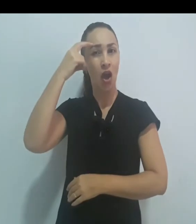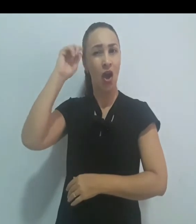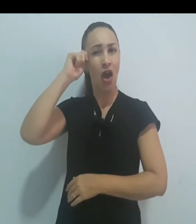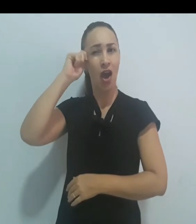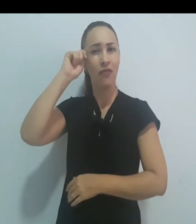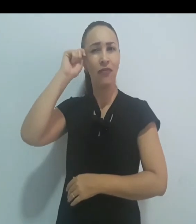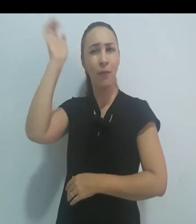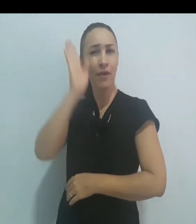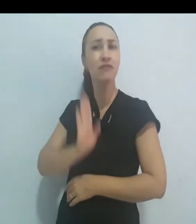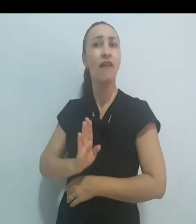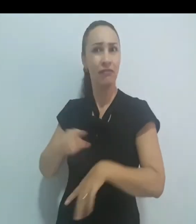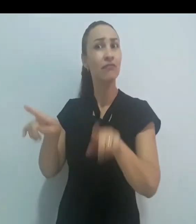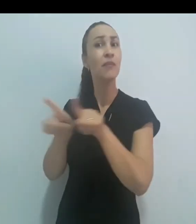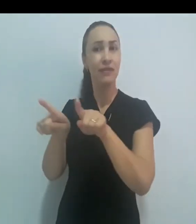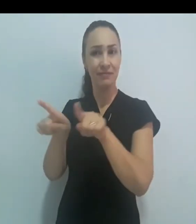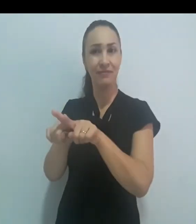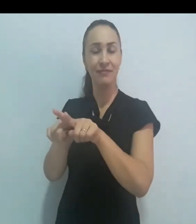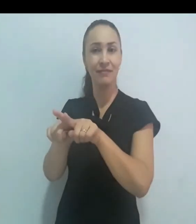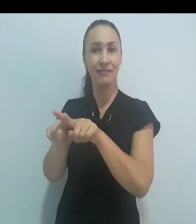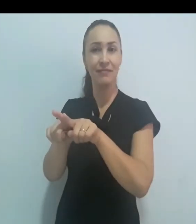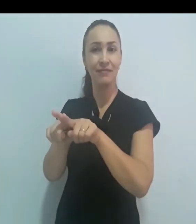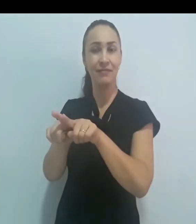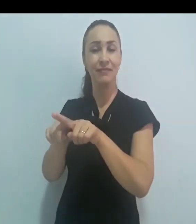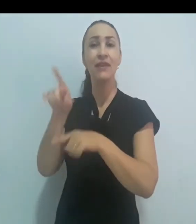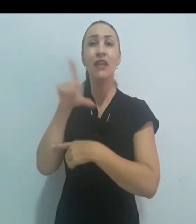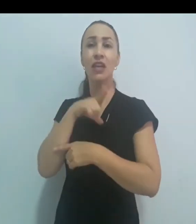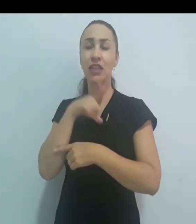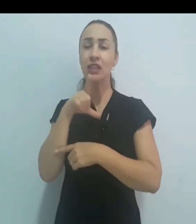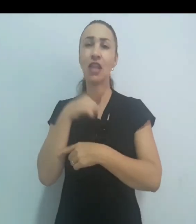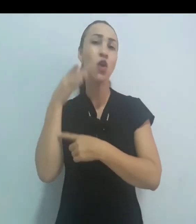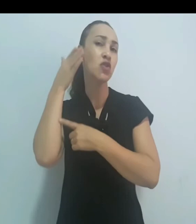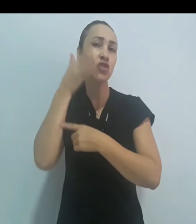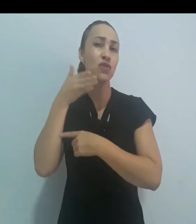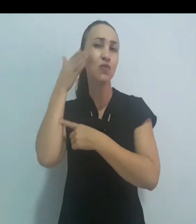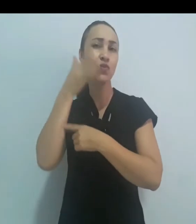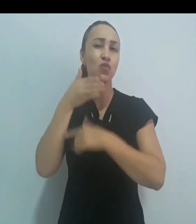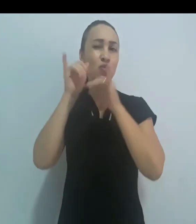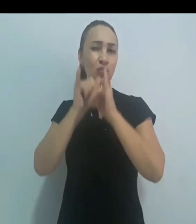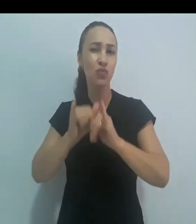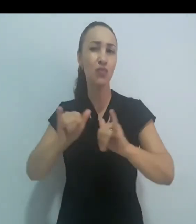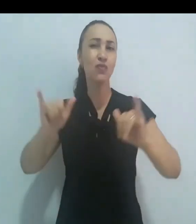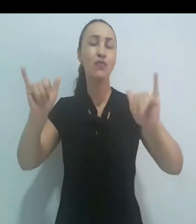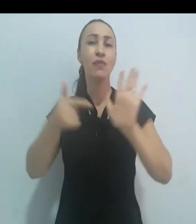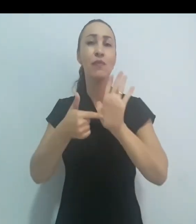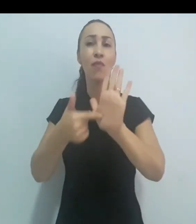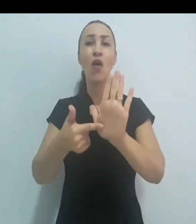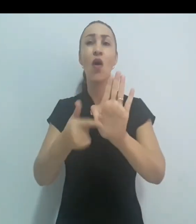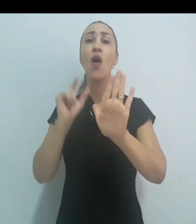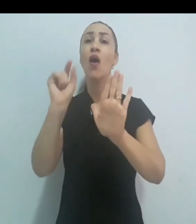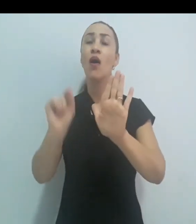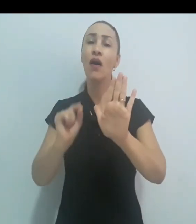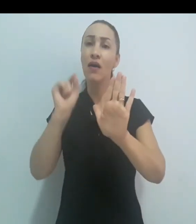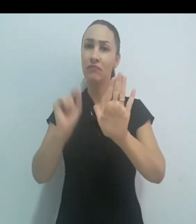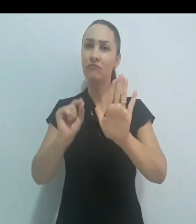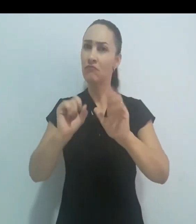da cultura afro-brasileira, por exemplo, você ter ali um discurso carregado